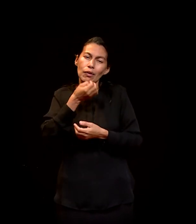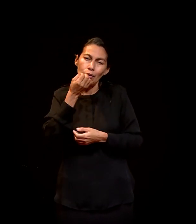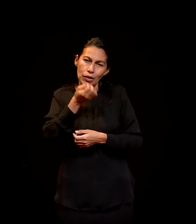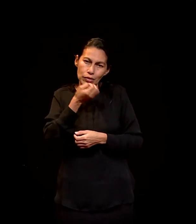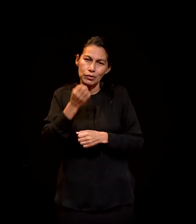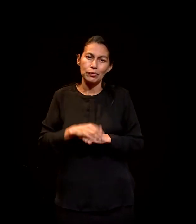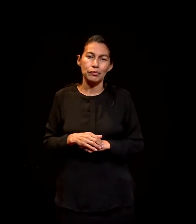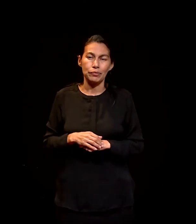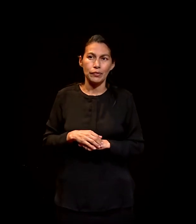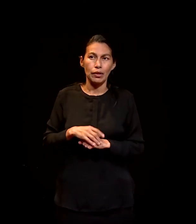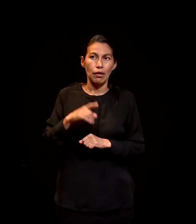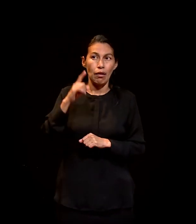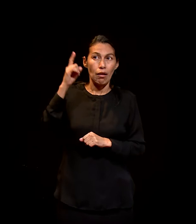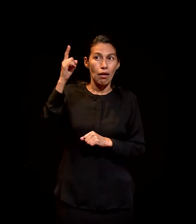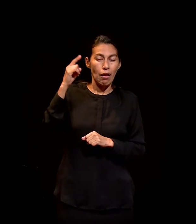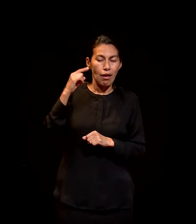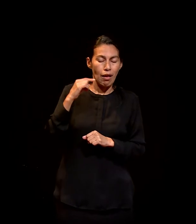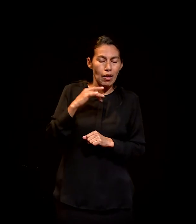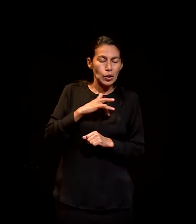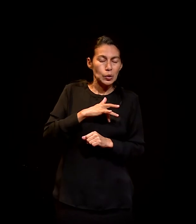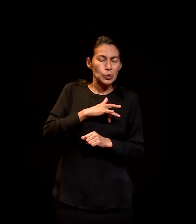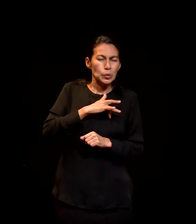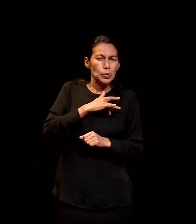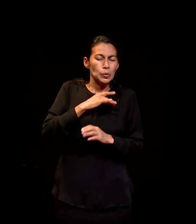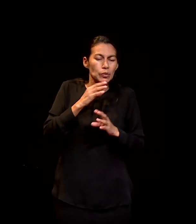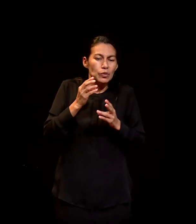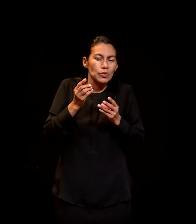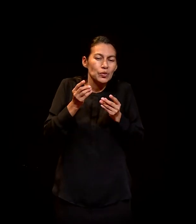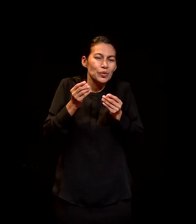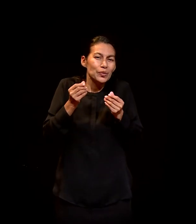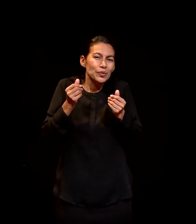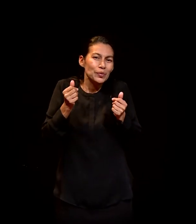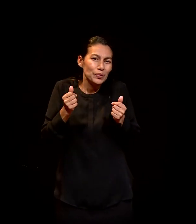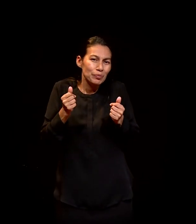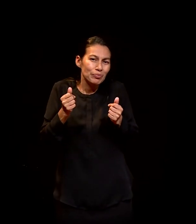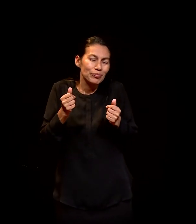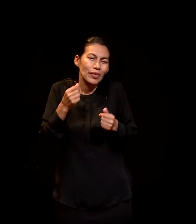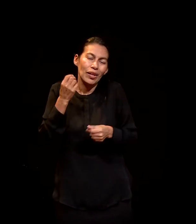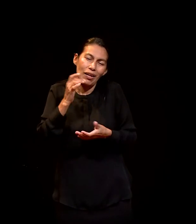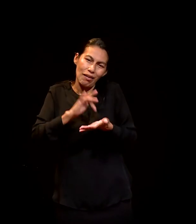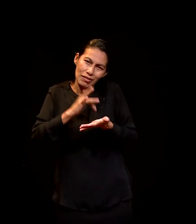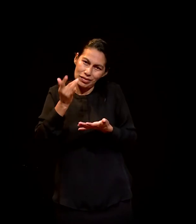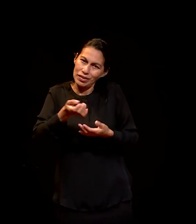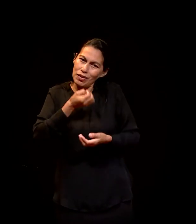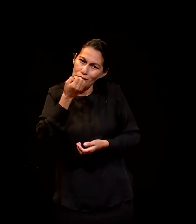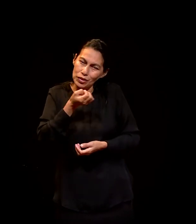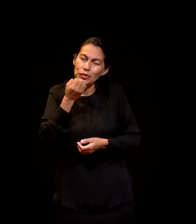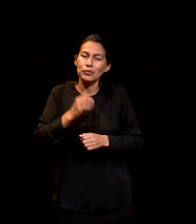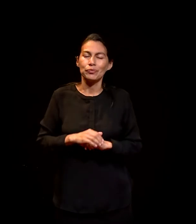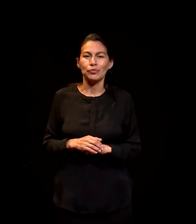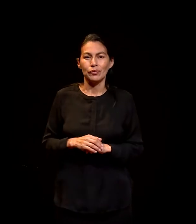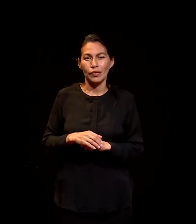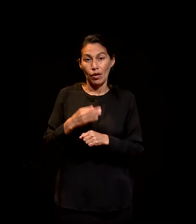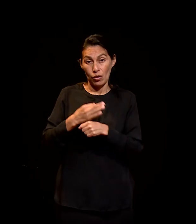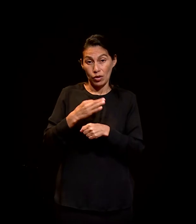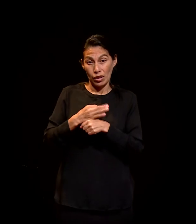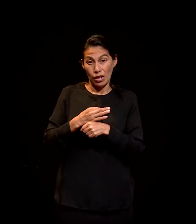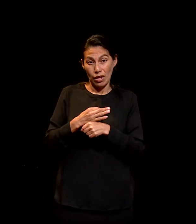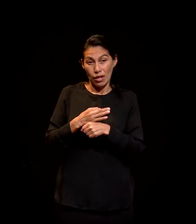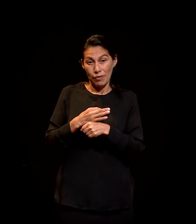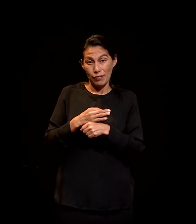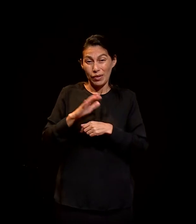pues es sensible hacemos a través de la hora pues en el momento de la cuarentena como muchos